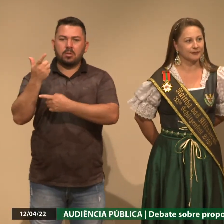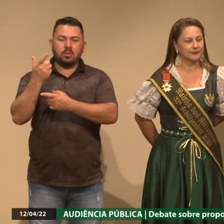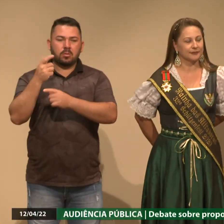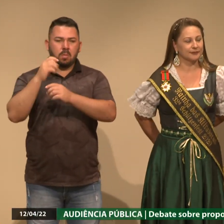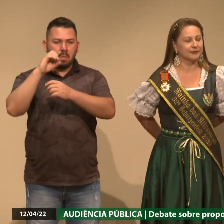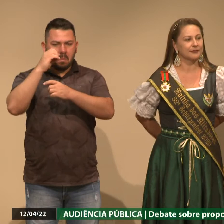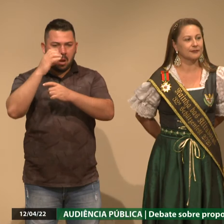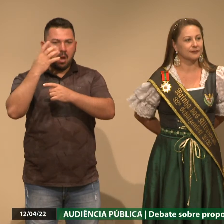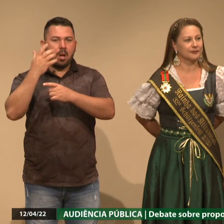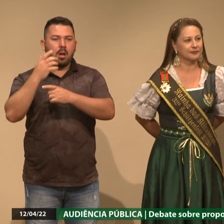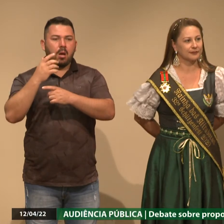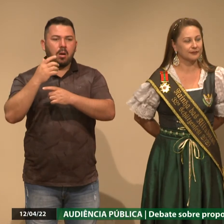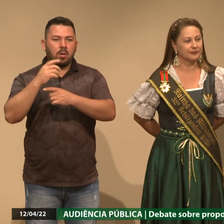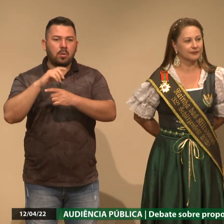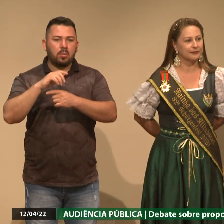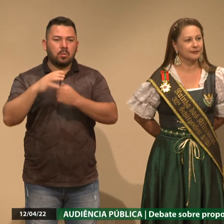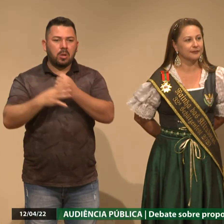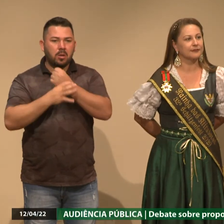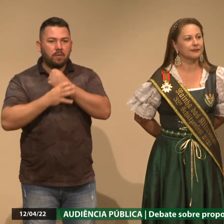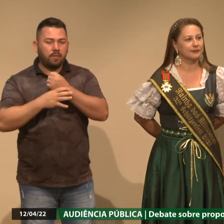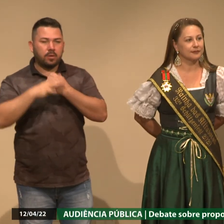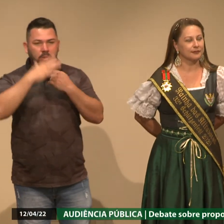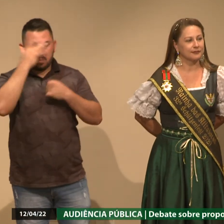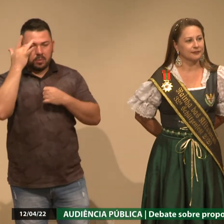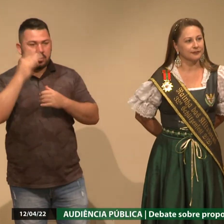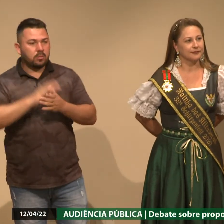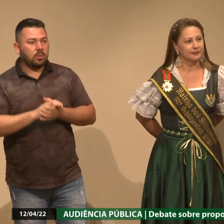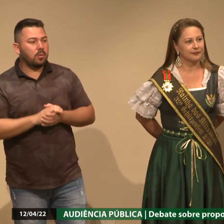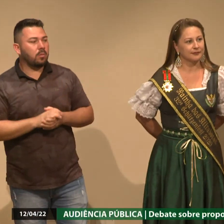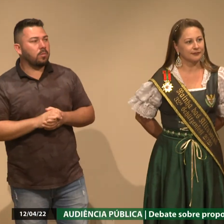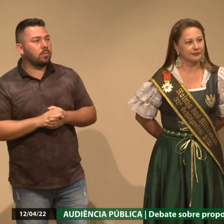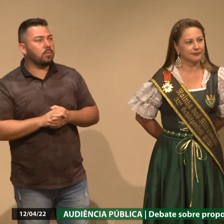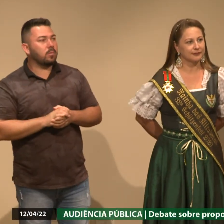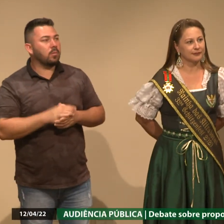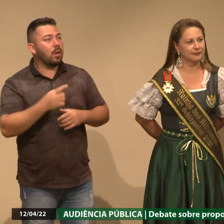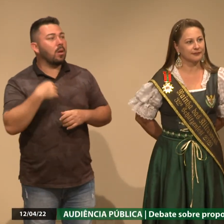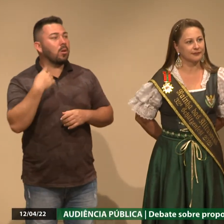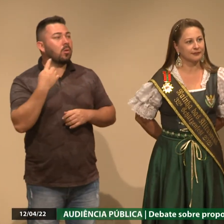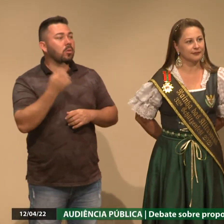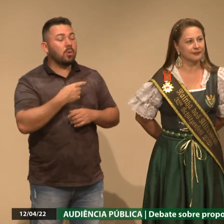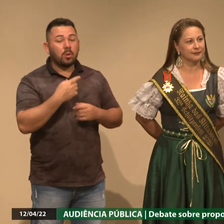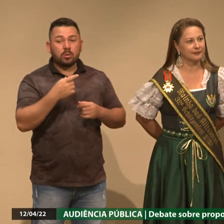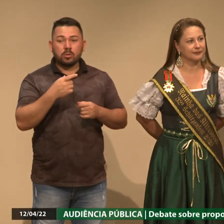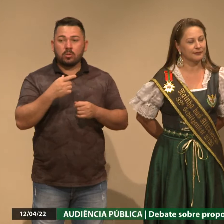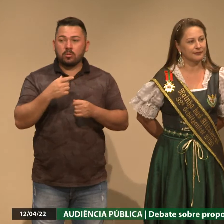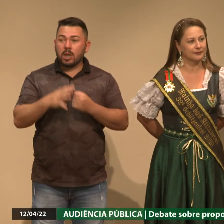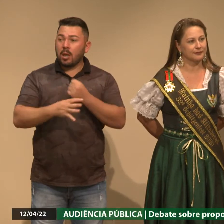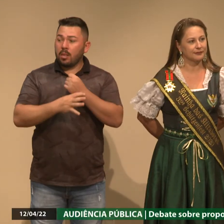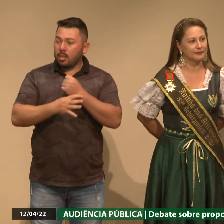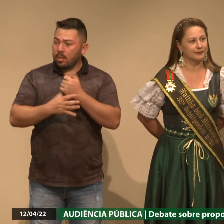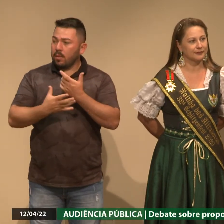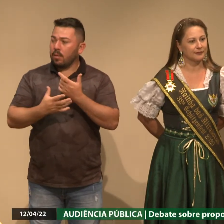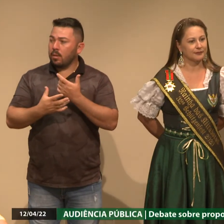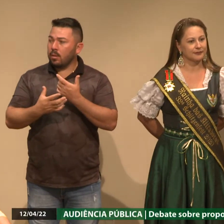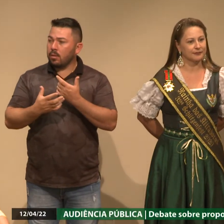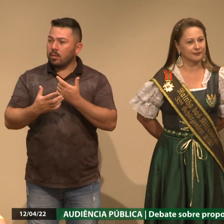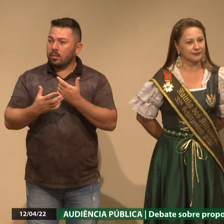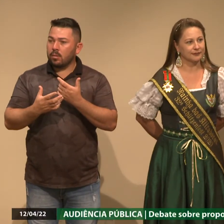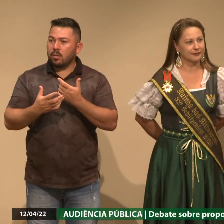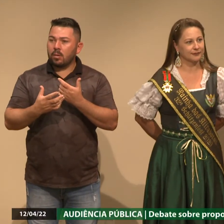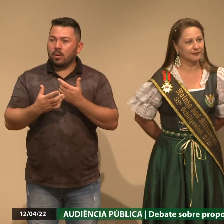precisão o tiro de defesa pessoal muito pelo contrário defendemos mas nós defendemos muito e muito mesmo